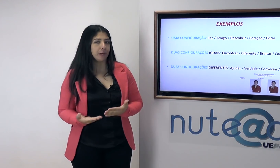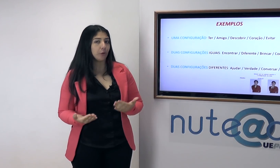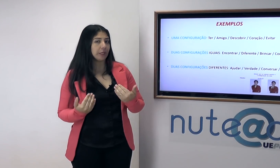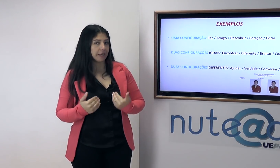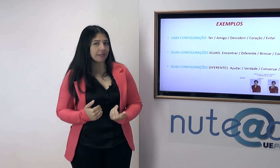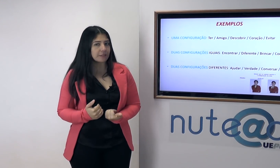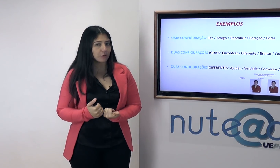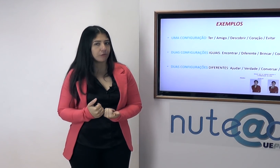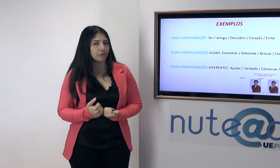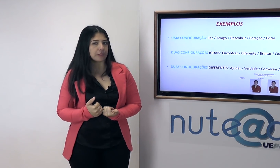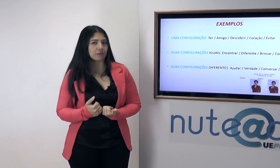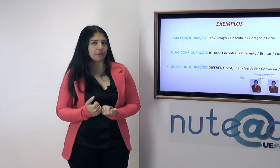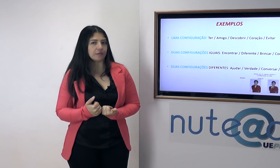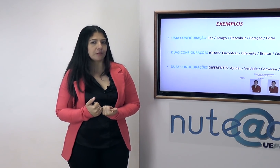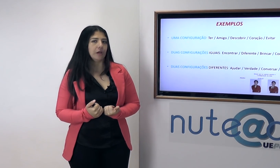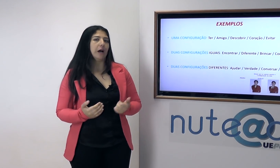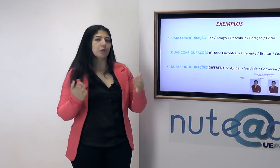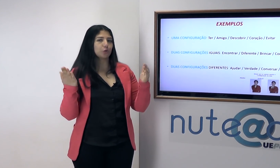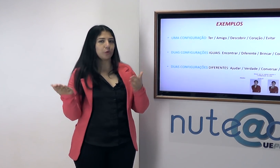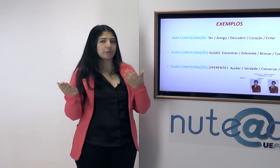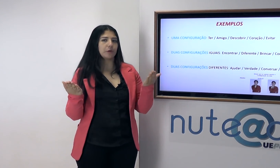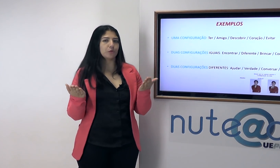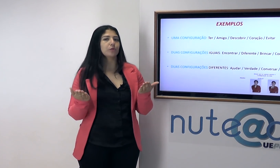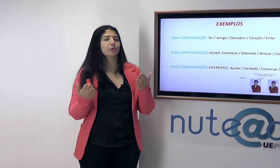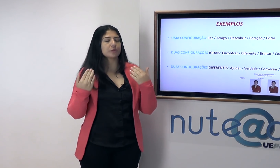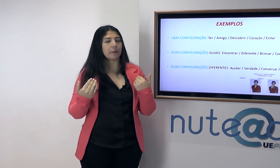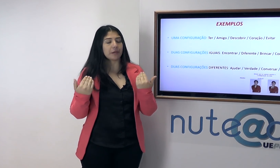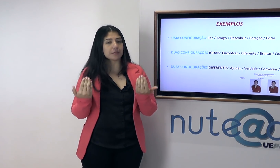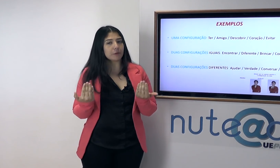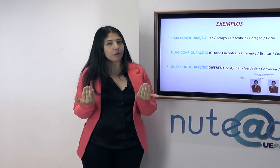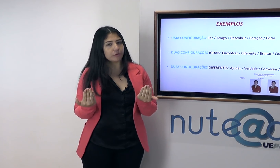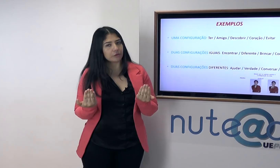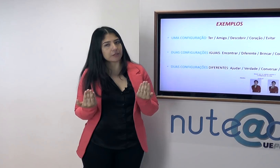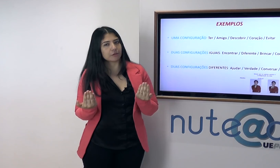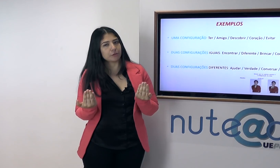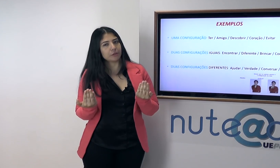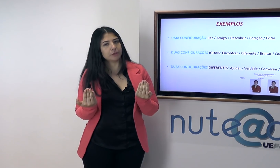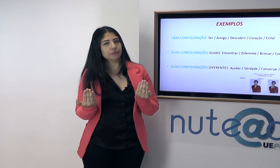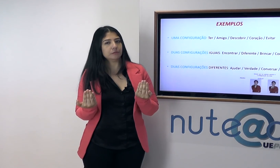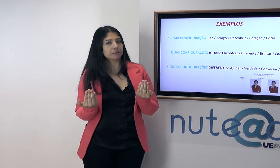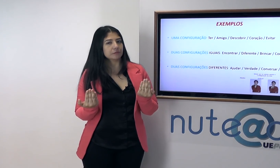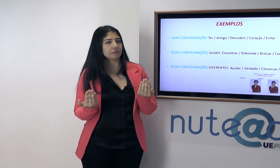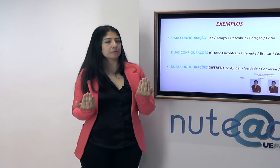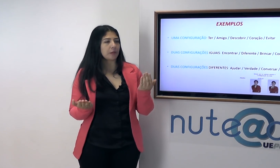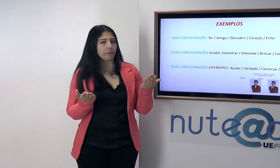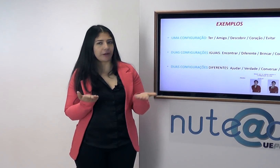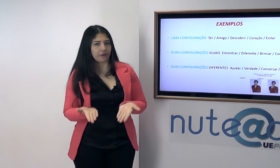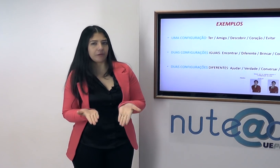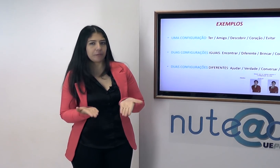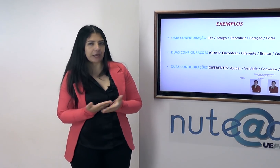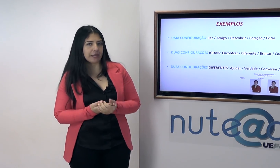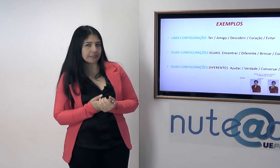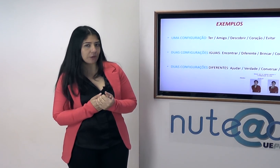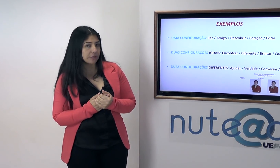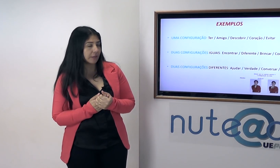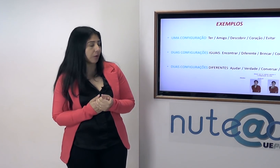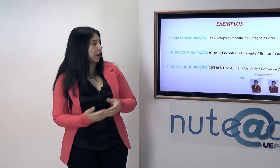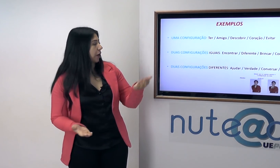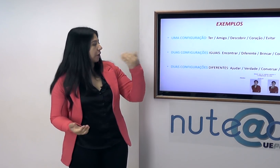Perceberam que nessas configurações, as duas mãos usam a mesma configuração de mão para realizar o sinal. Agora